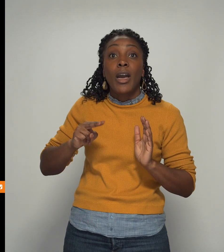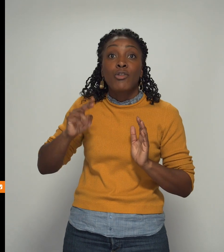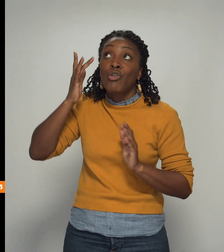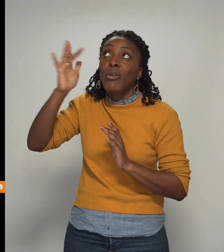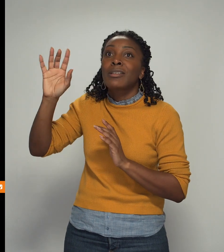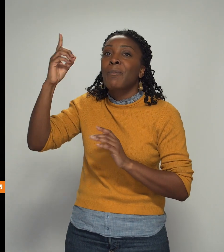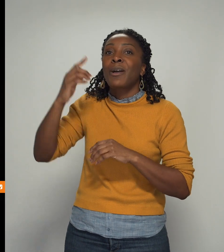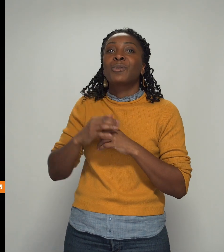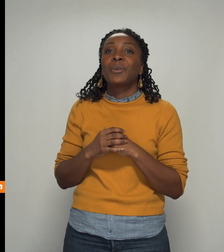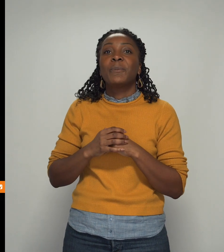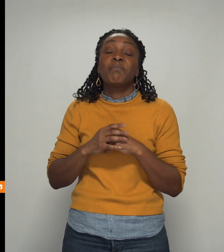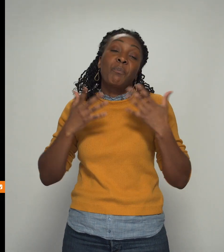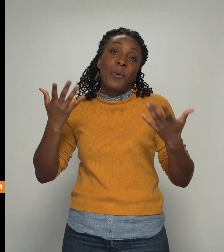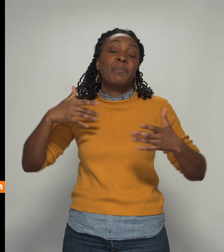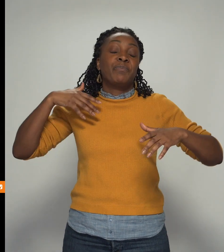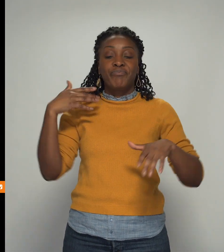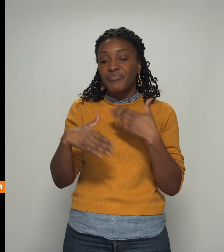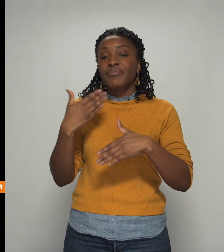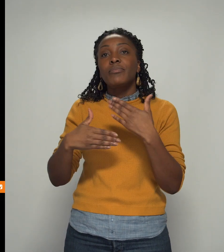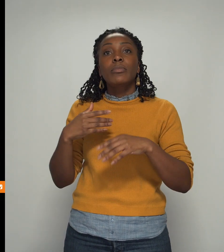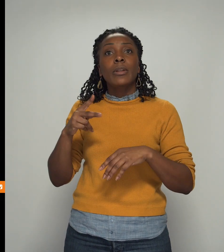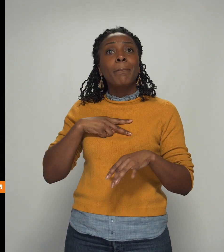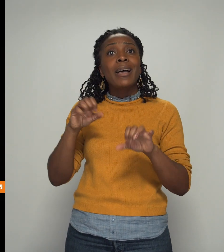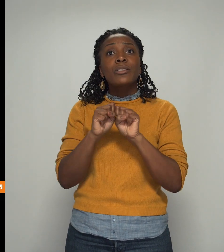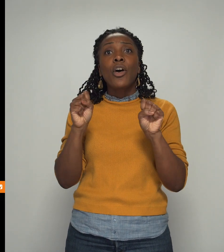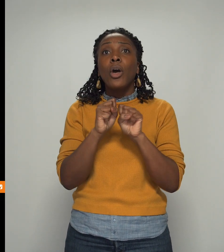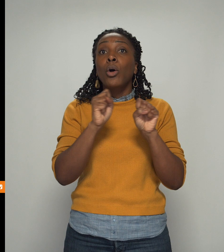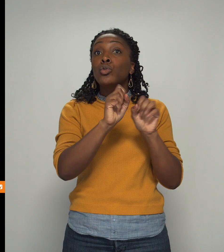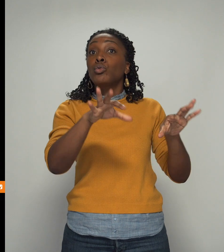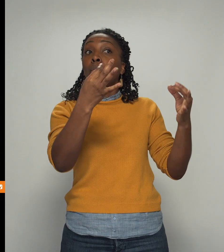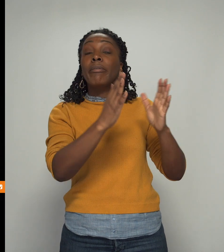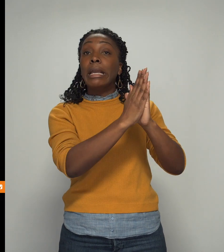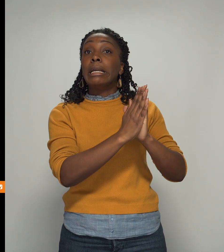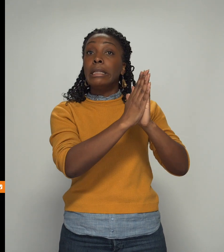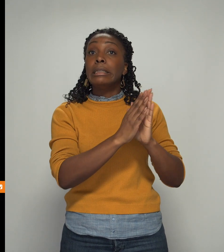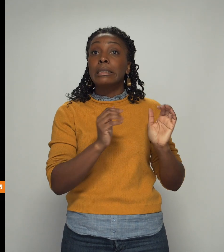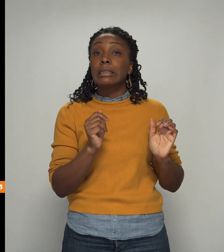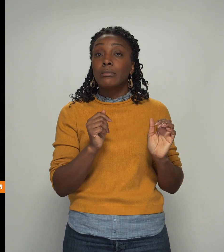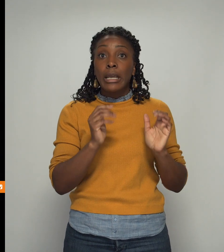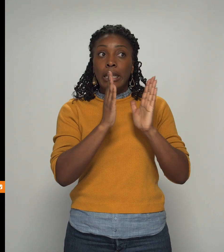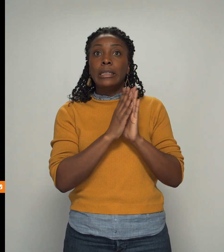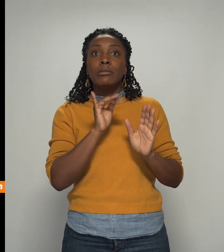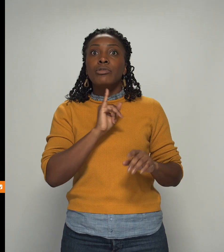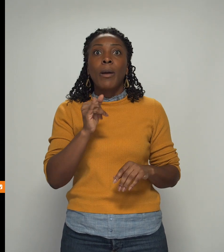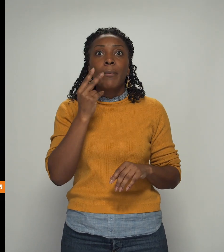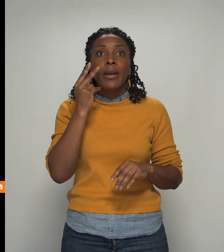pas. Le temps passe et ma sœur découvre une église qui ne ressemble pas à ce que j'ai connu